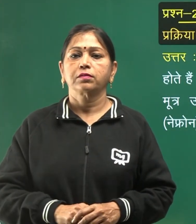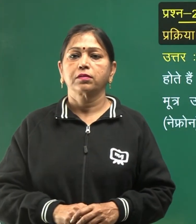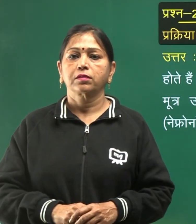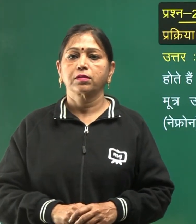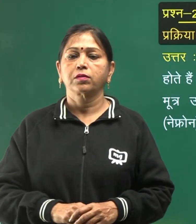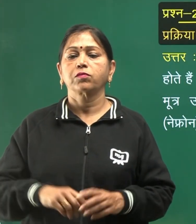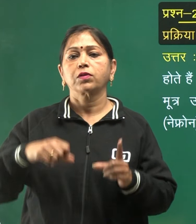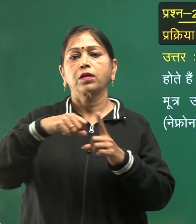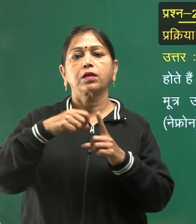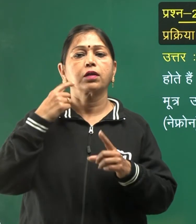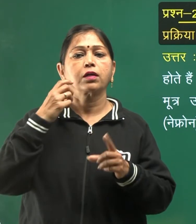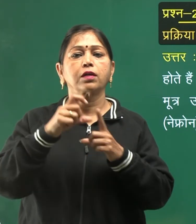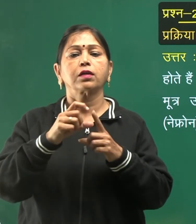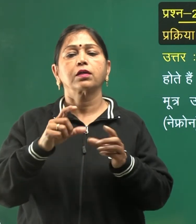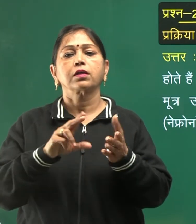वृक्कों में